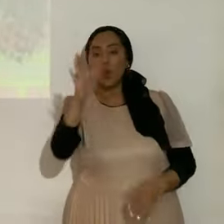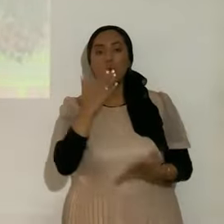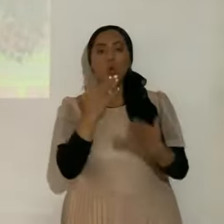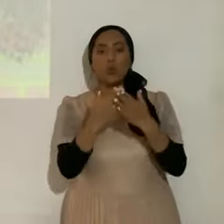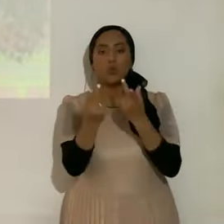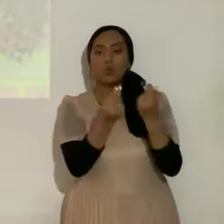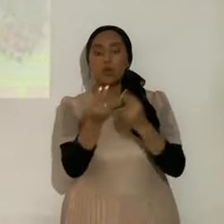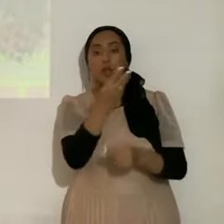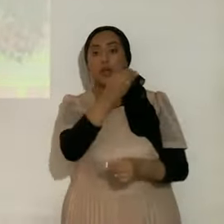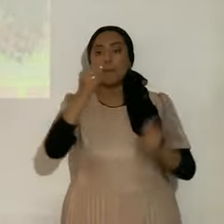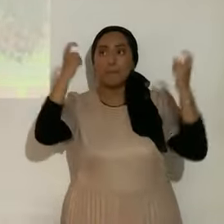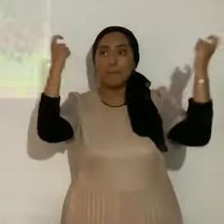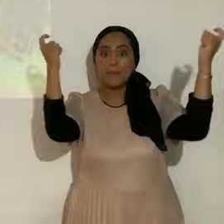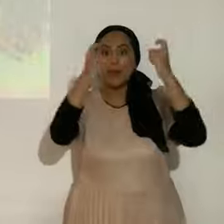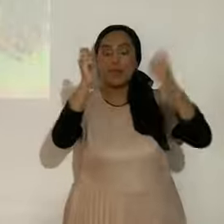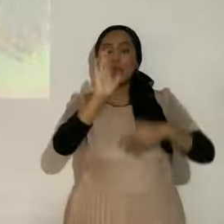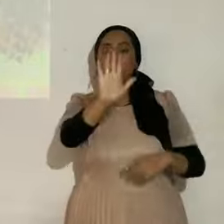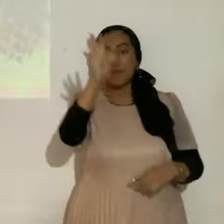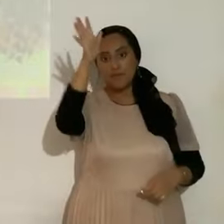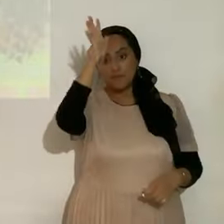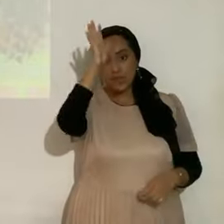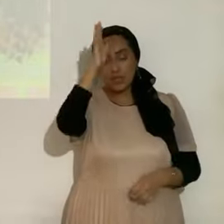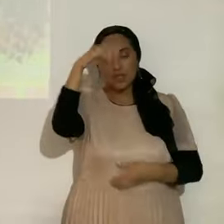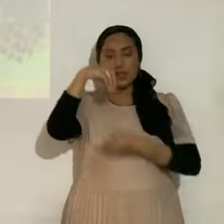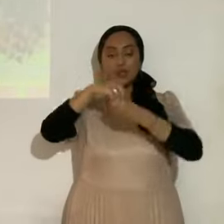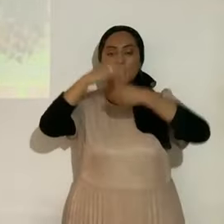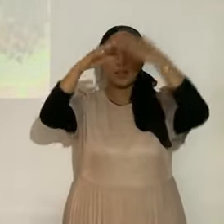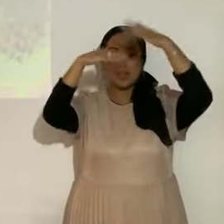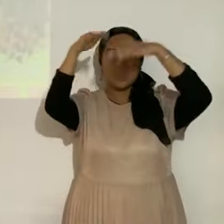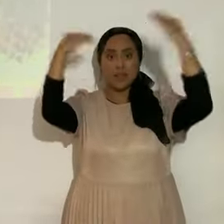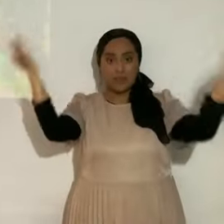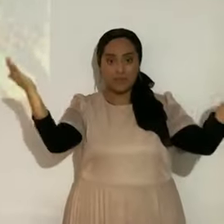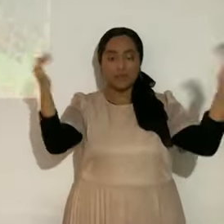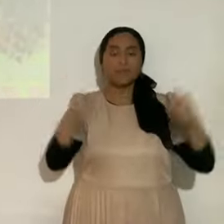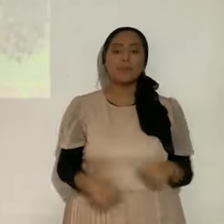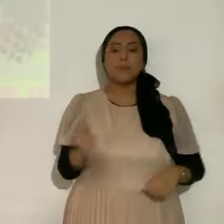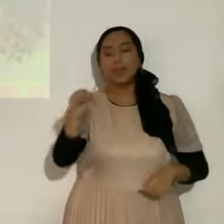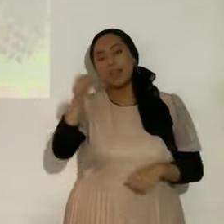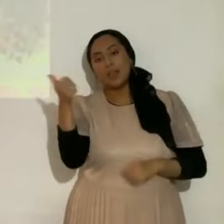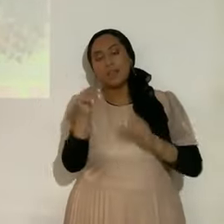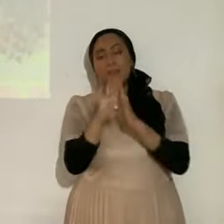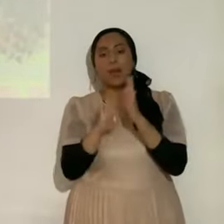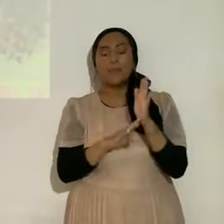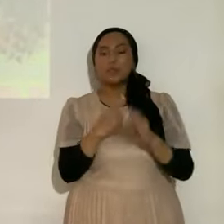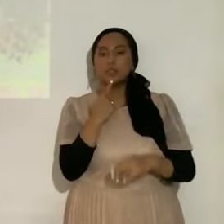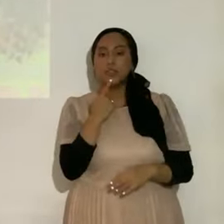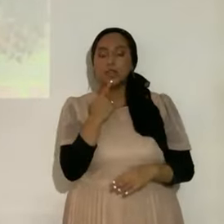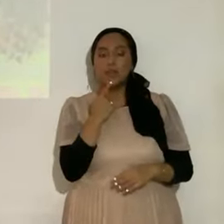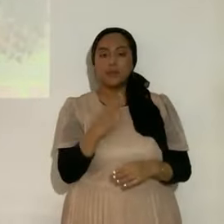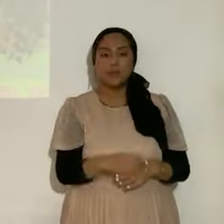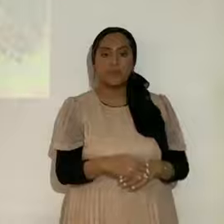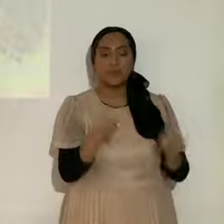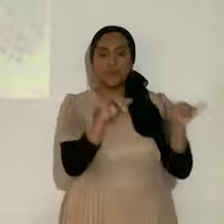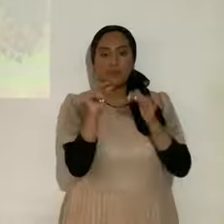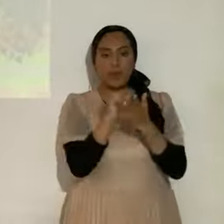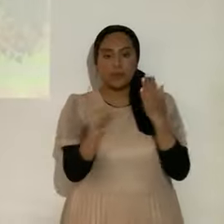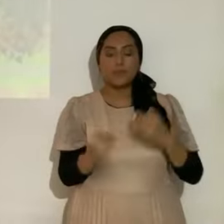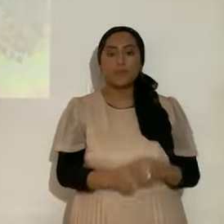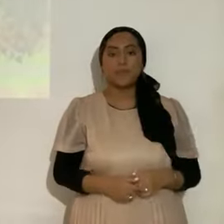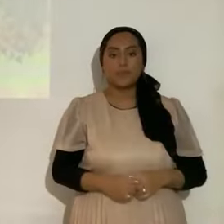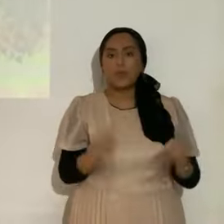y exalten a vuestro Padre que está en los cielos. Otra traducción, hermanos, dice así, de este mismo verso. Dice,